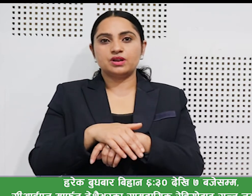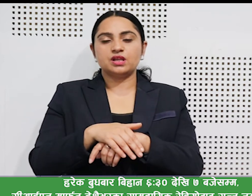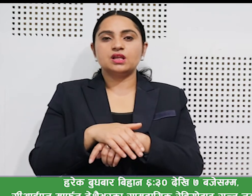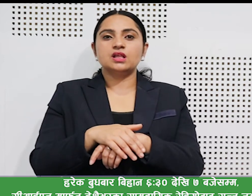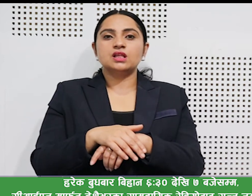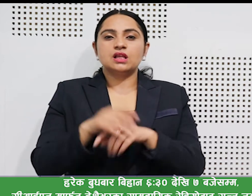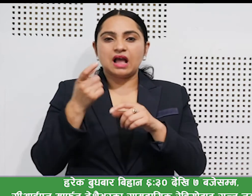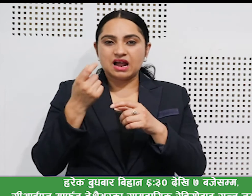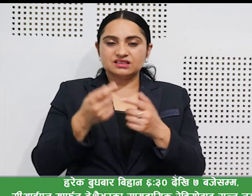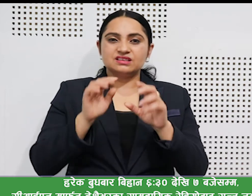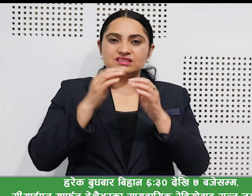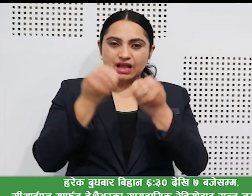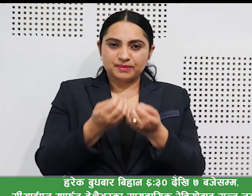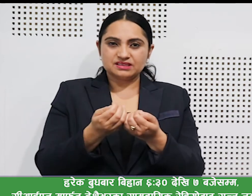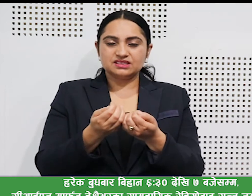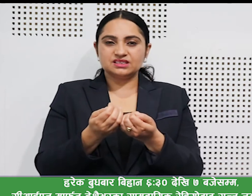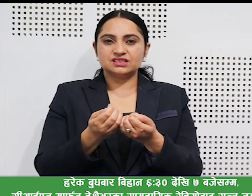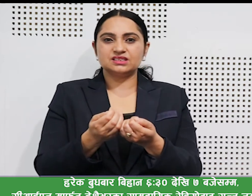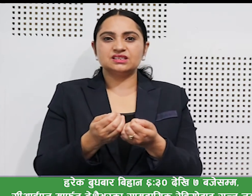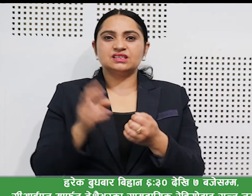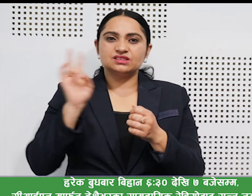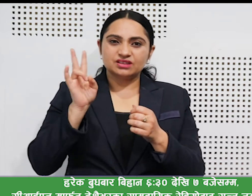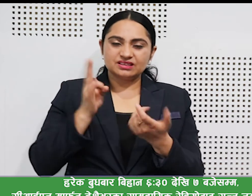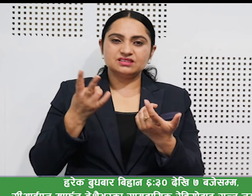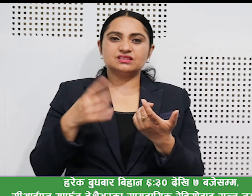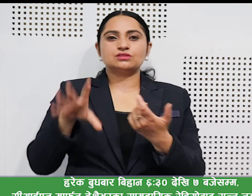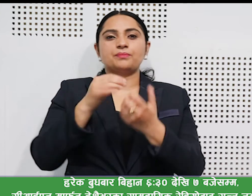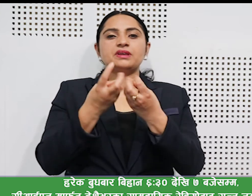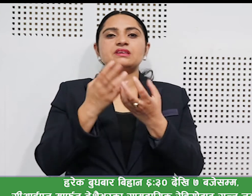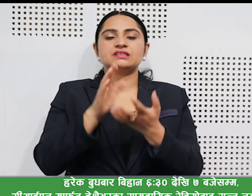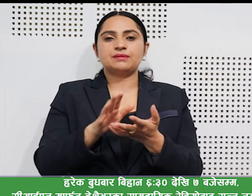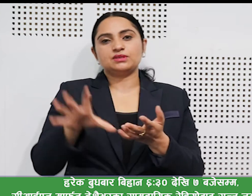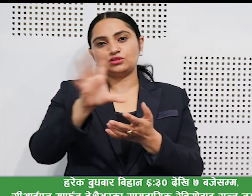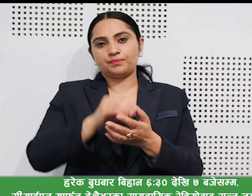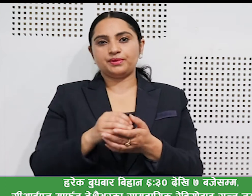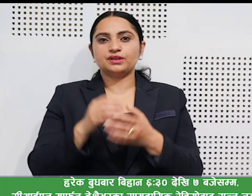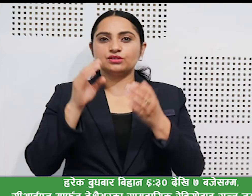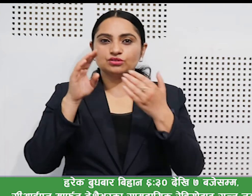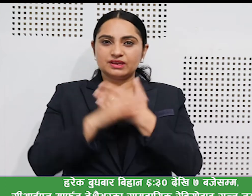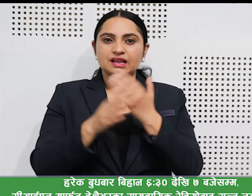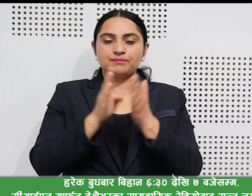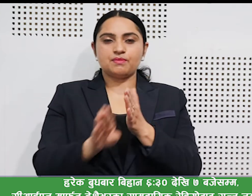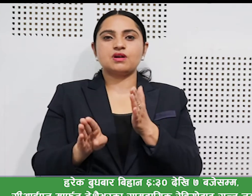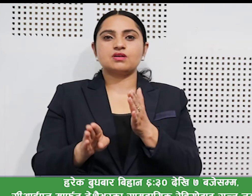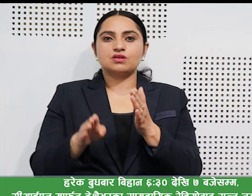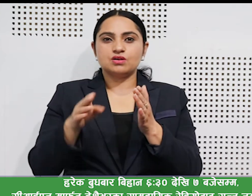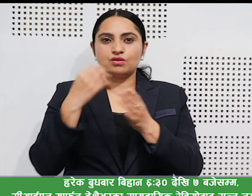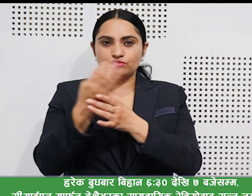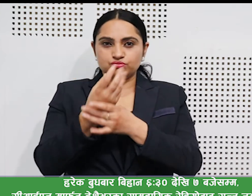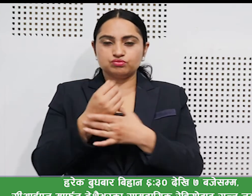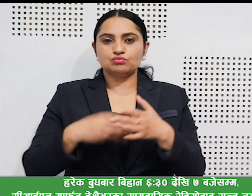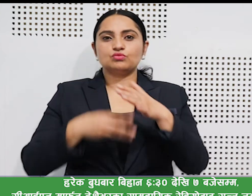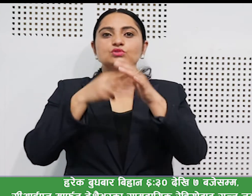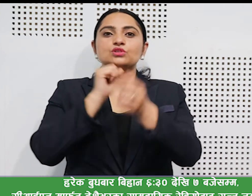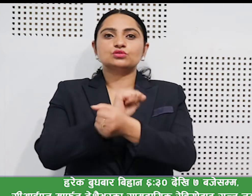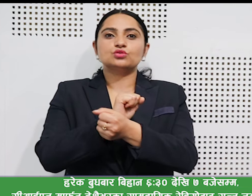अवस्था, आर्थिक, सामाजिक होइन शैक्षिक सचेतनाको हिसाबले हर विभिन्न पक्षबाट चाहिँ विपदको उच्च जोखिममा रहेको